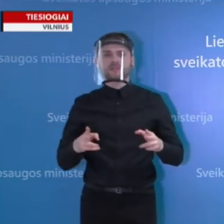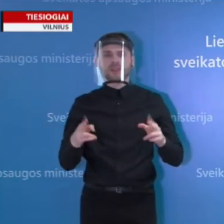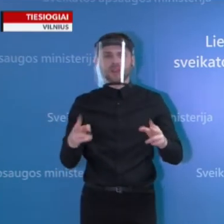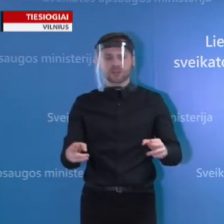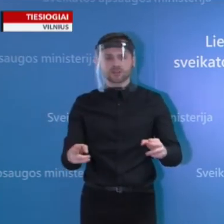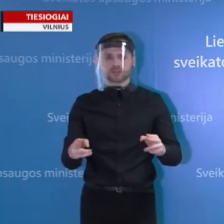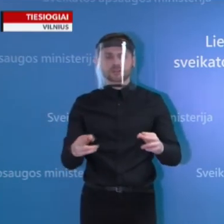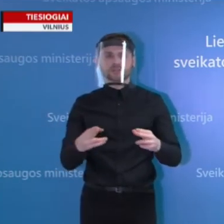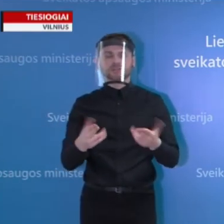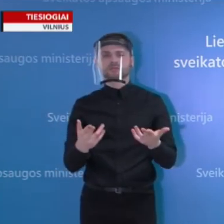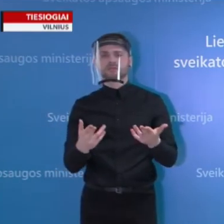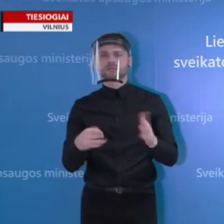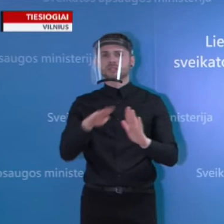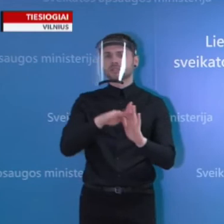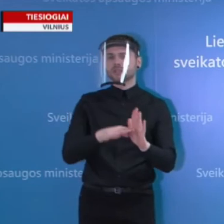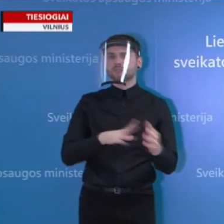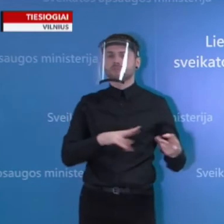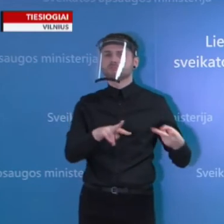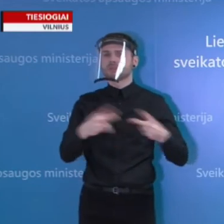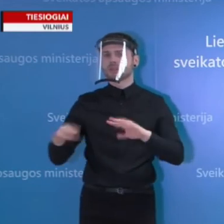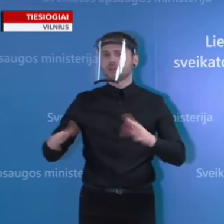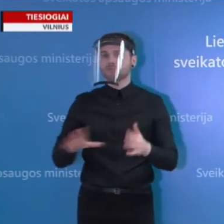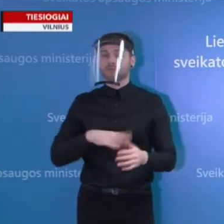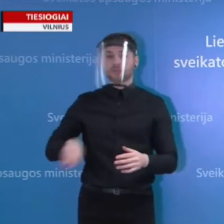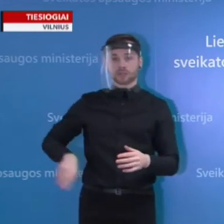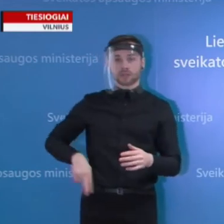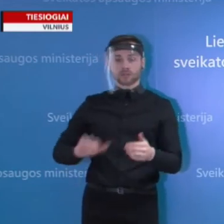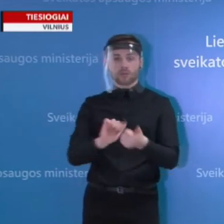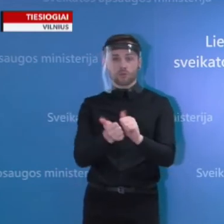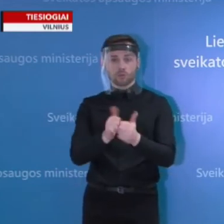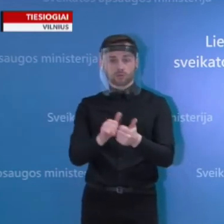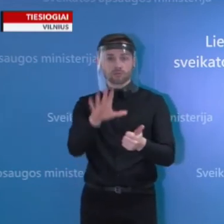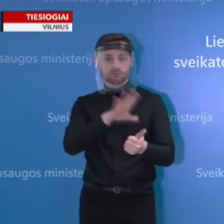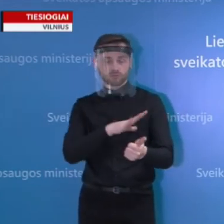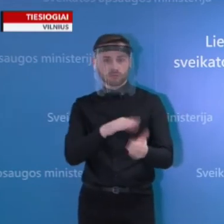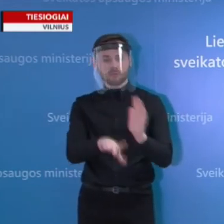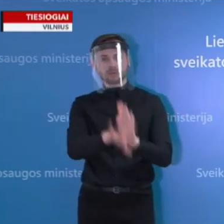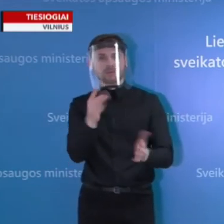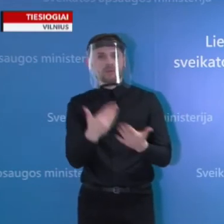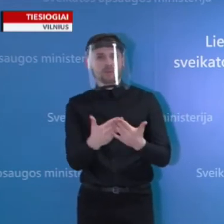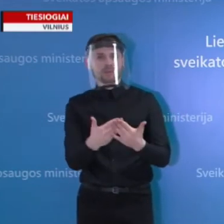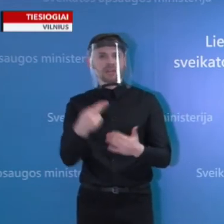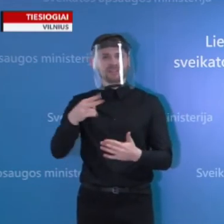instituto priklausomybę, kai visai neseniai vyko įstaigos vadovo konkursas, išrinktas vadovas? Ar tai susijęs su NVI bendruomenėje